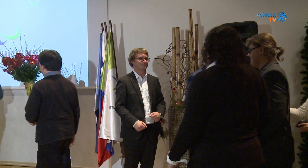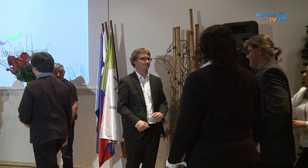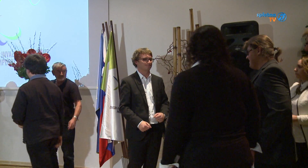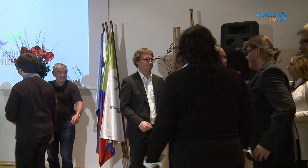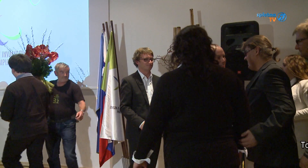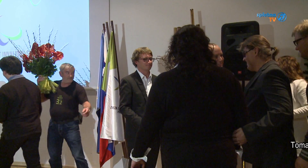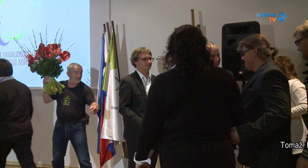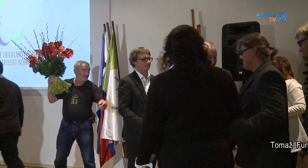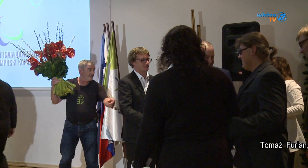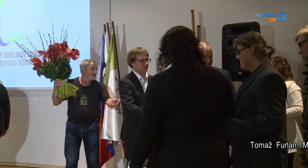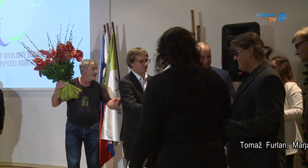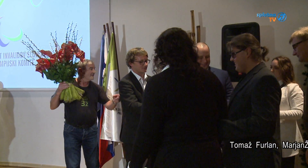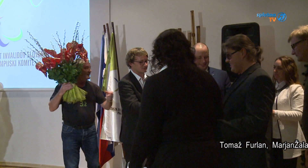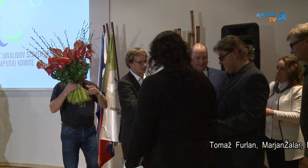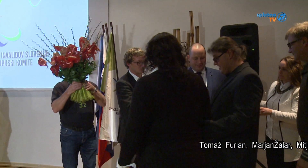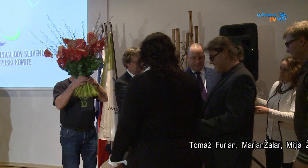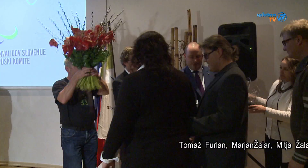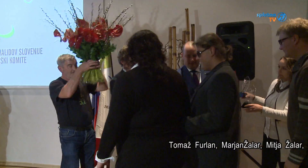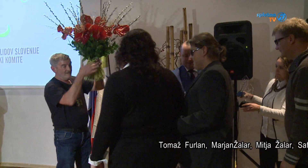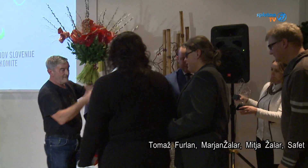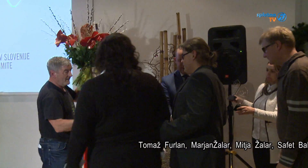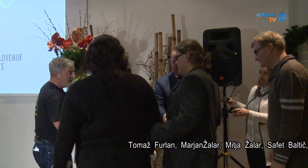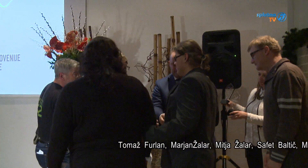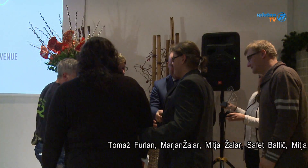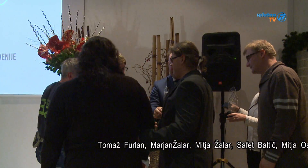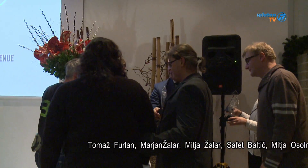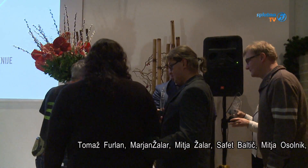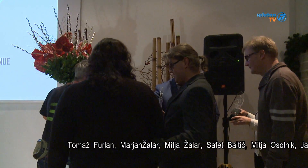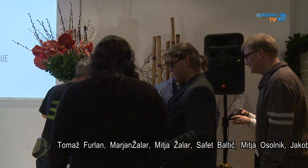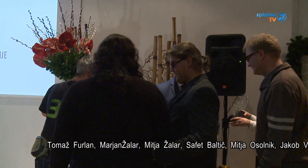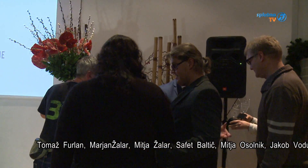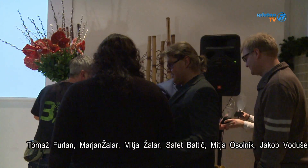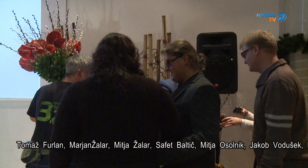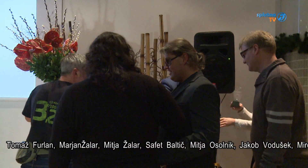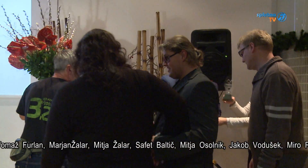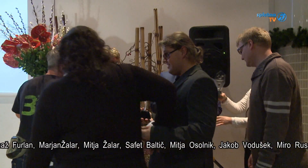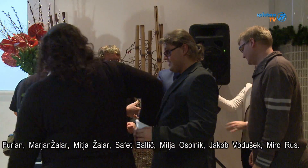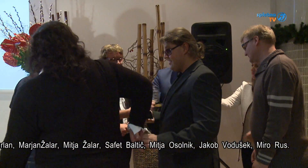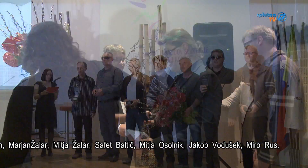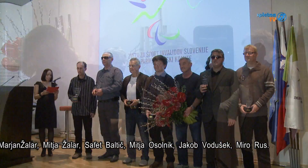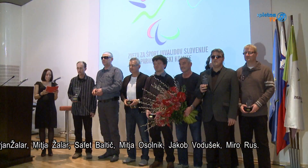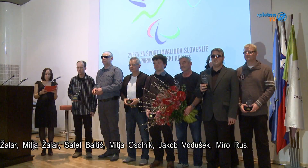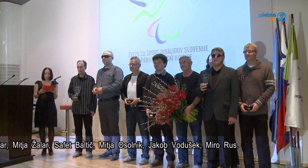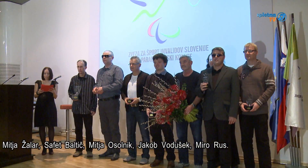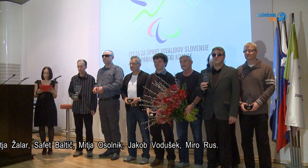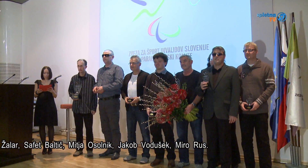Letošnji izbor reprezentance je temeljil na 8 primerih in na podlagi rezultatov trenerja in slabovidnih